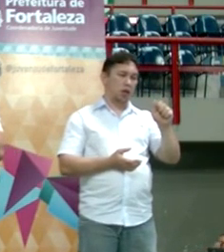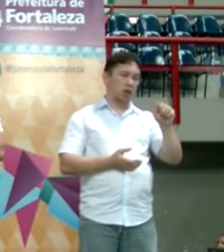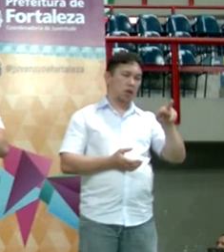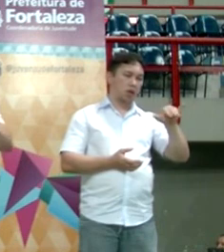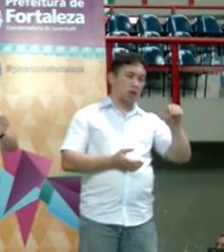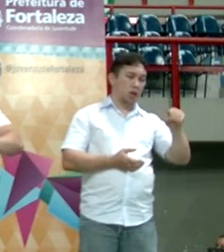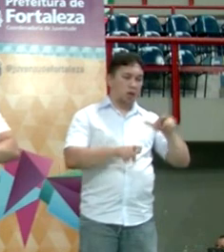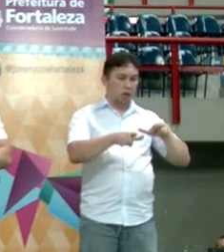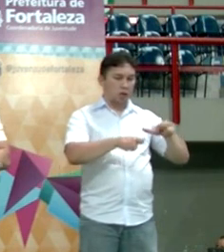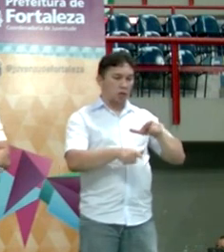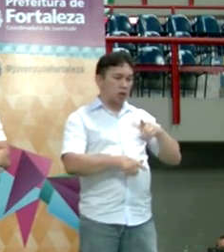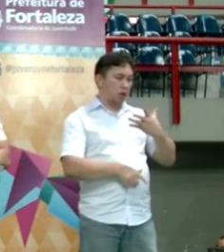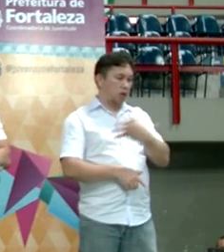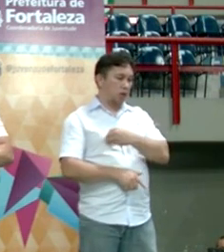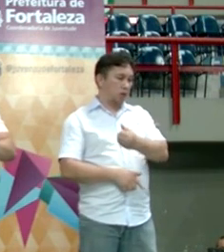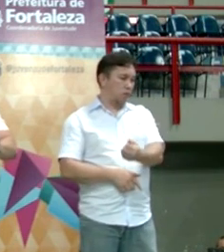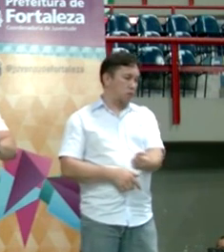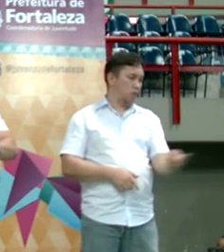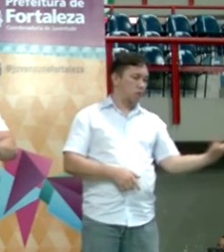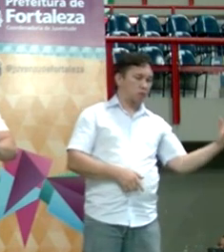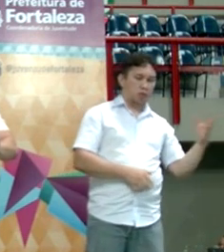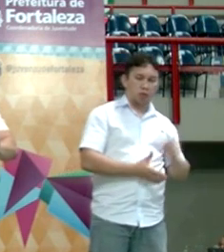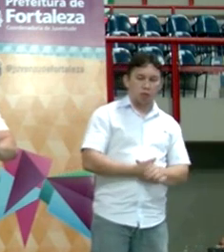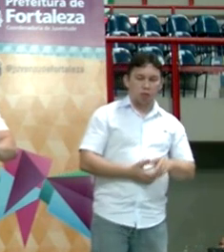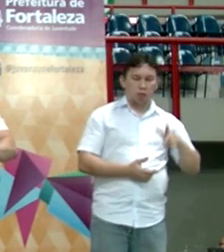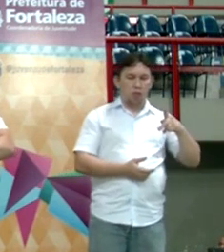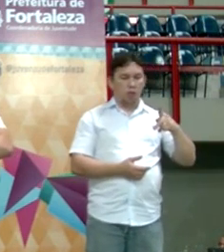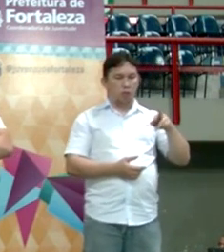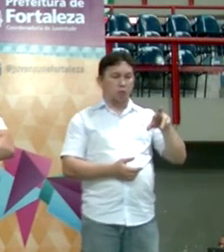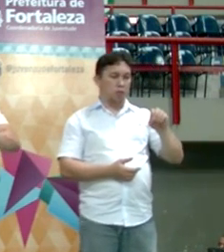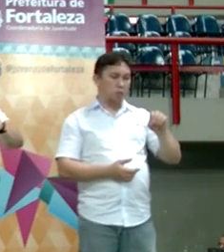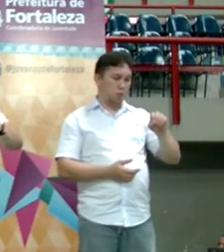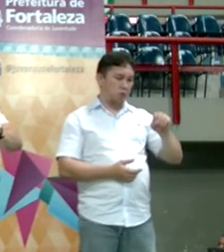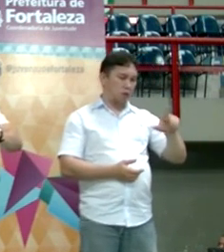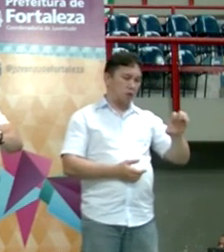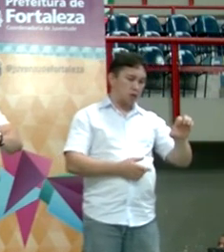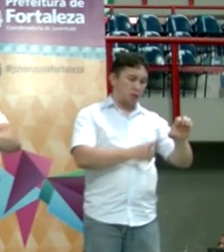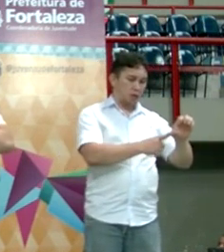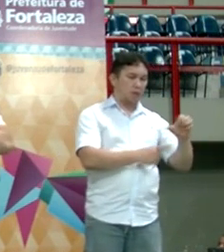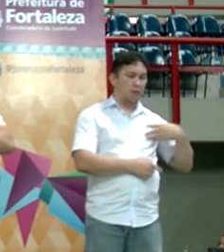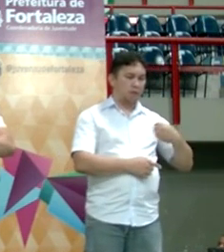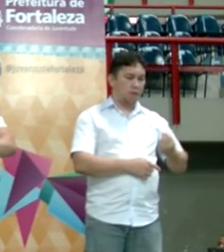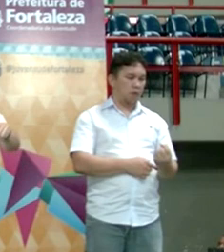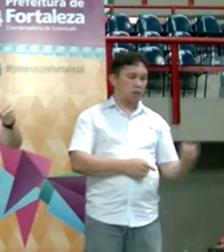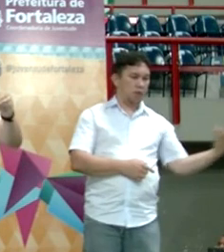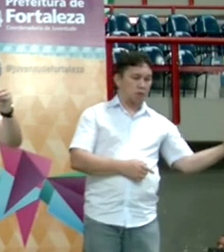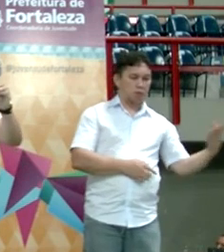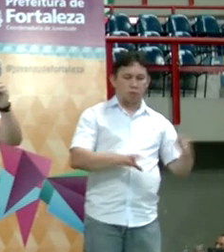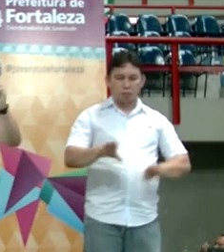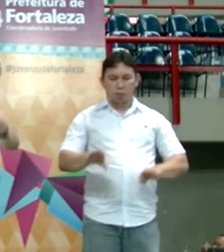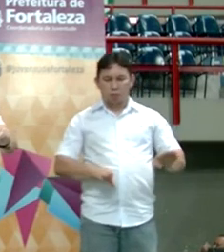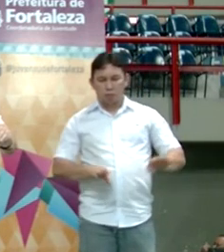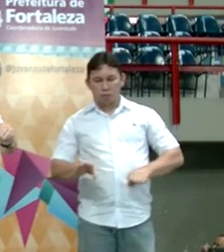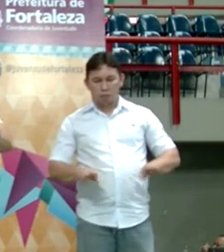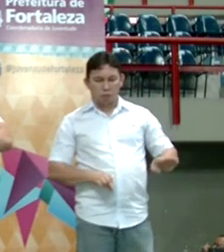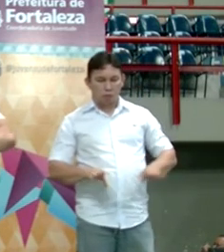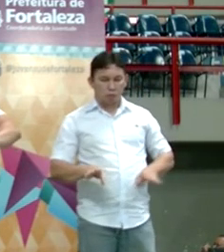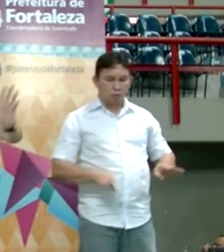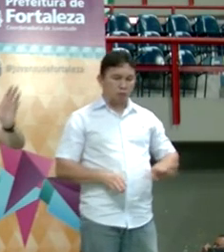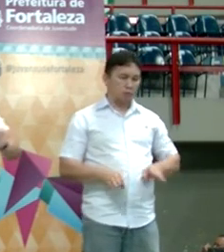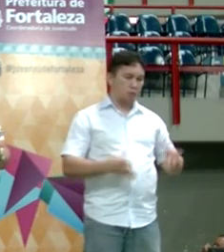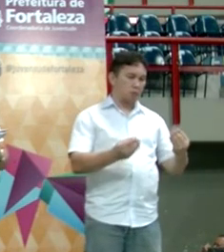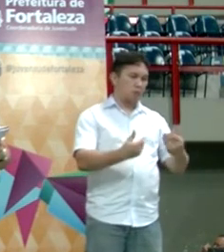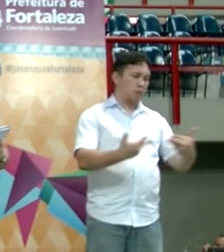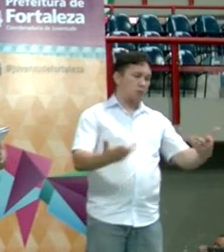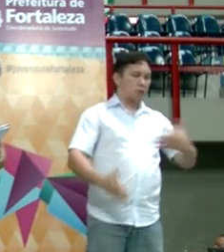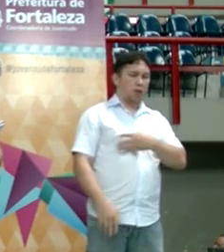proletário? É um operário com um bocado de menino. Prole é quem tem muitos filhos, e ele era um operário. Então ele era um operário com um